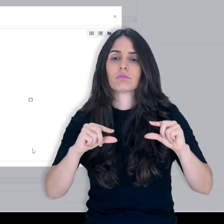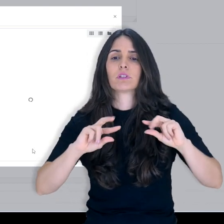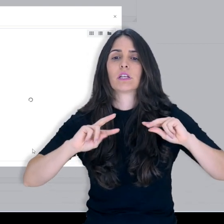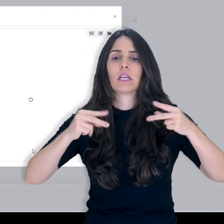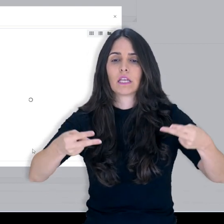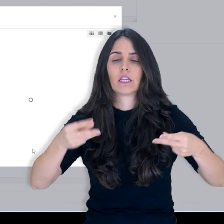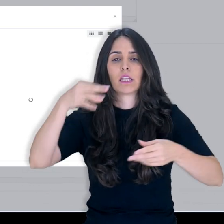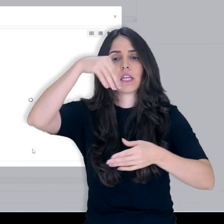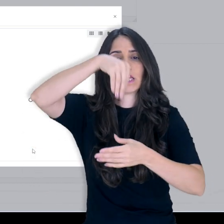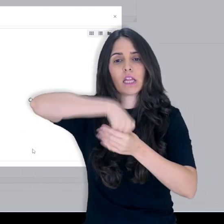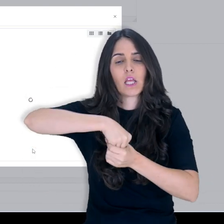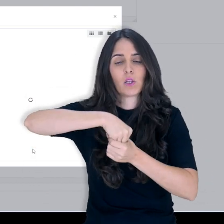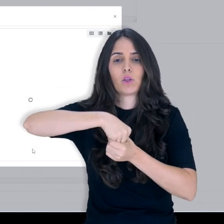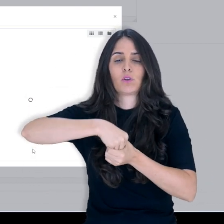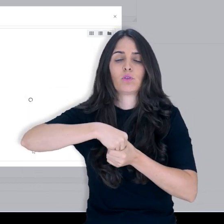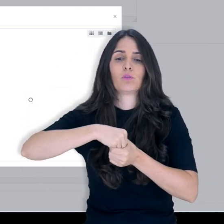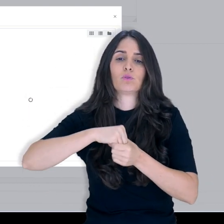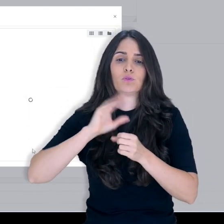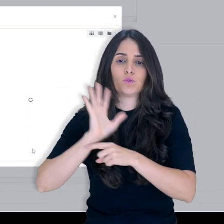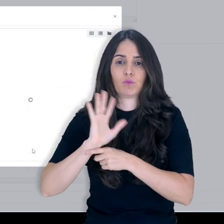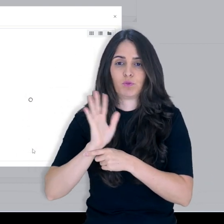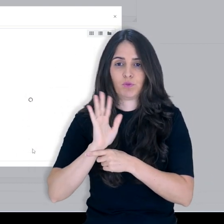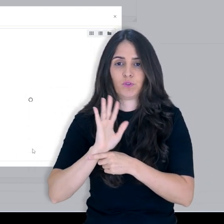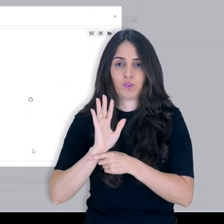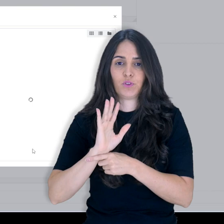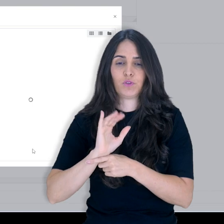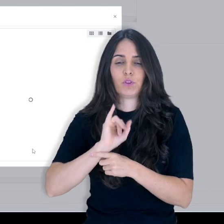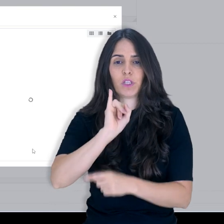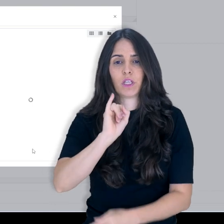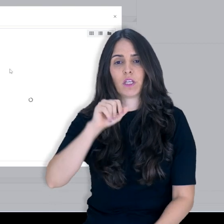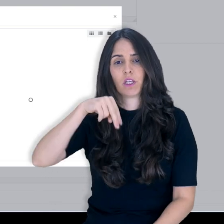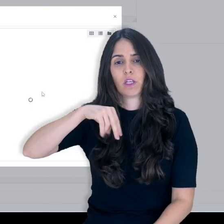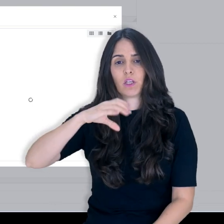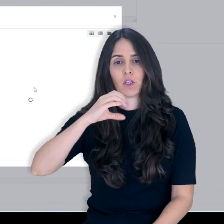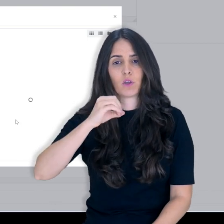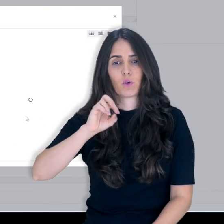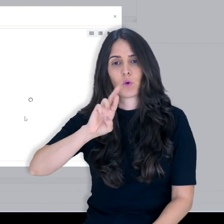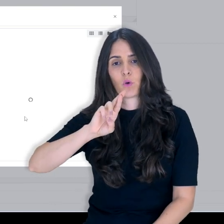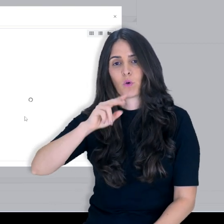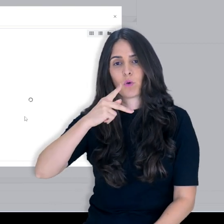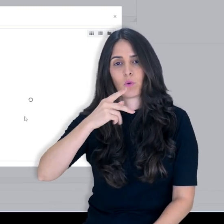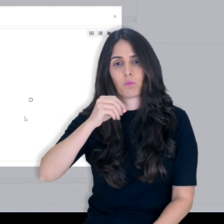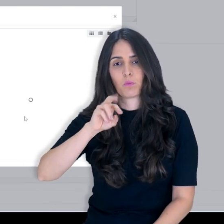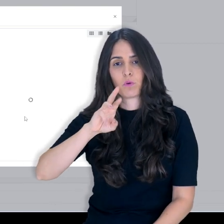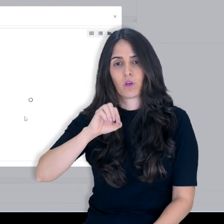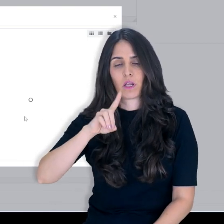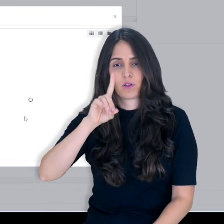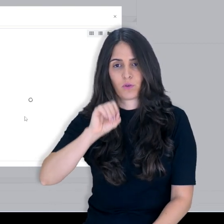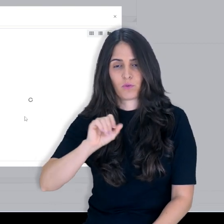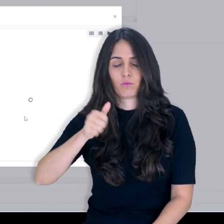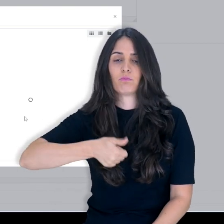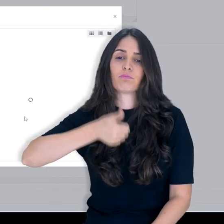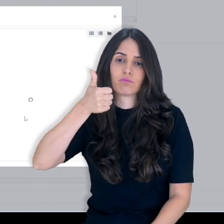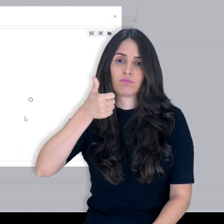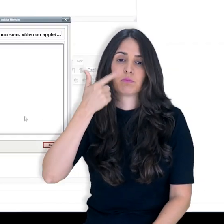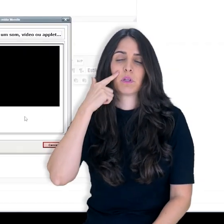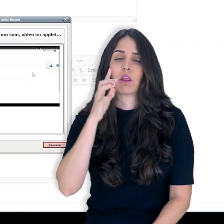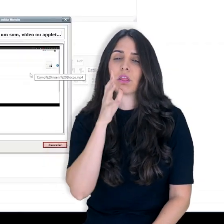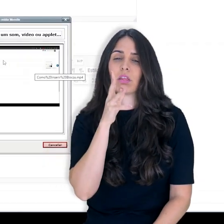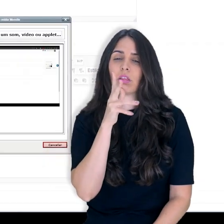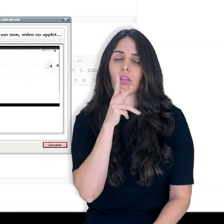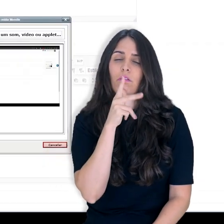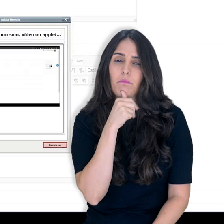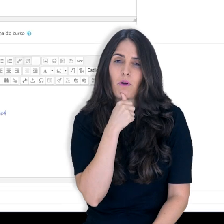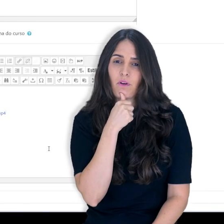de forma incorporada esses vídeos Então essas mídias pois veja aqui ó que demora para carregar também